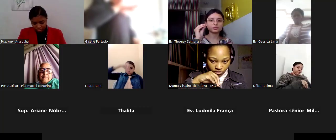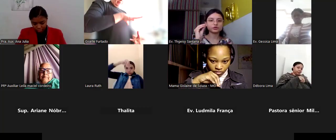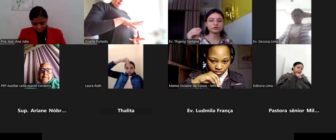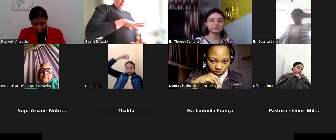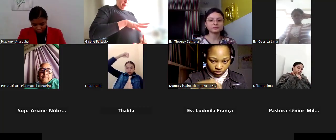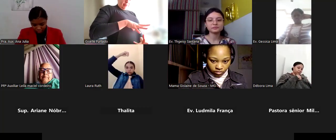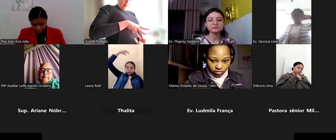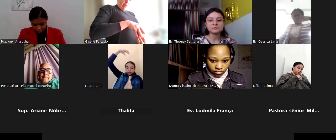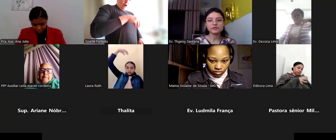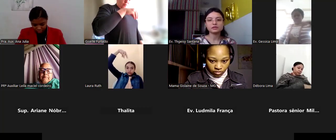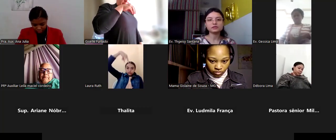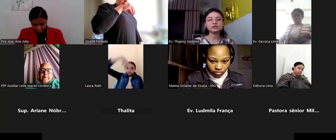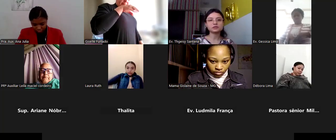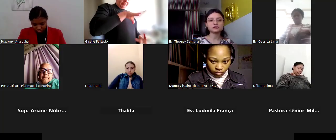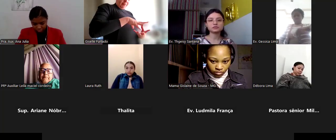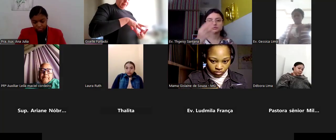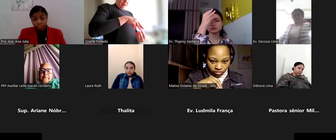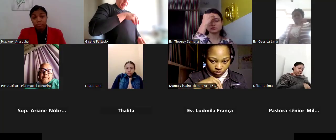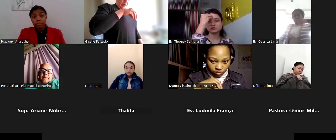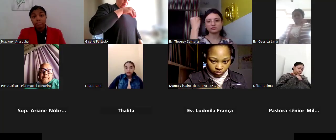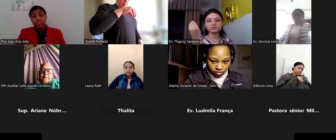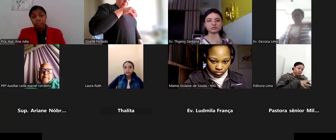cima. Alma. Alma.